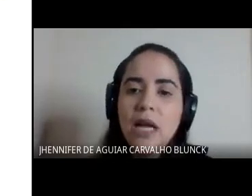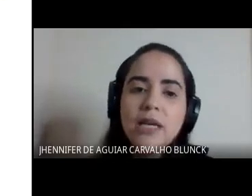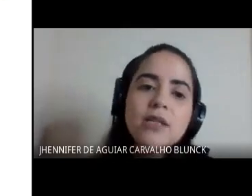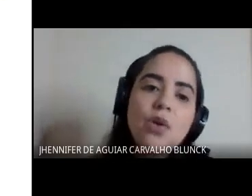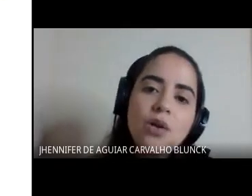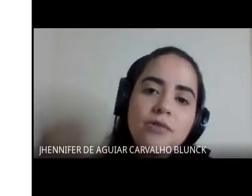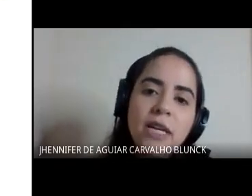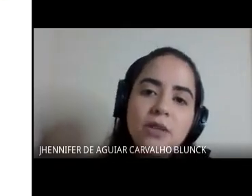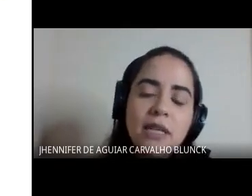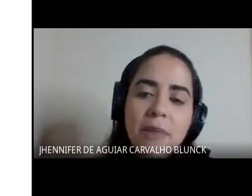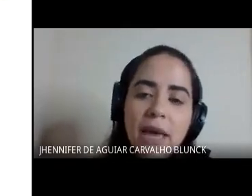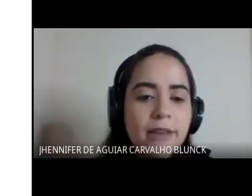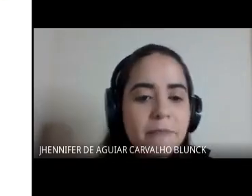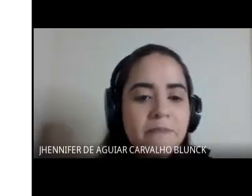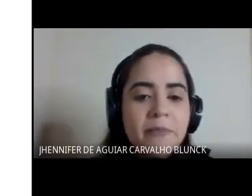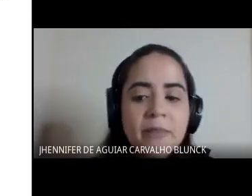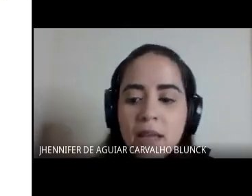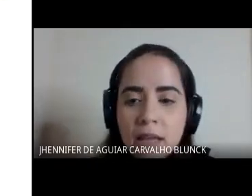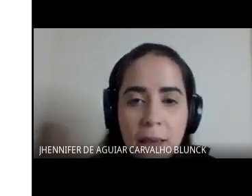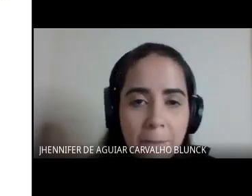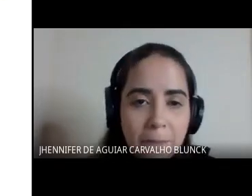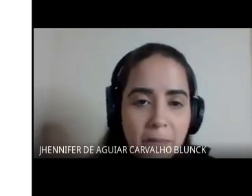é realizado lá na Escola Governador Lindenberg.